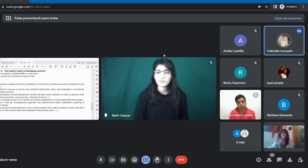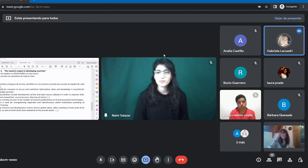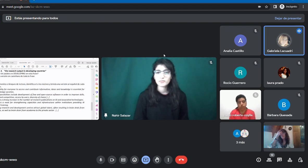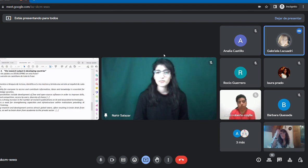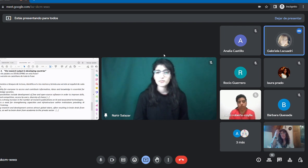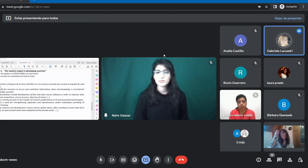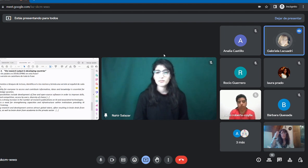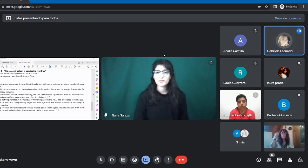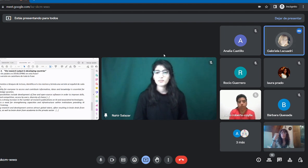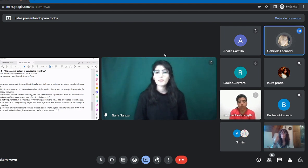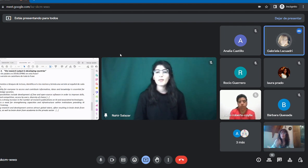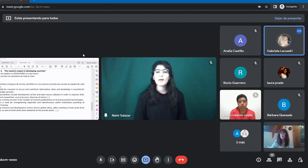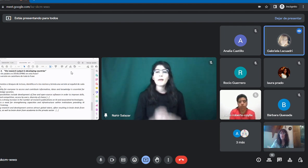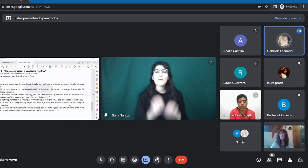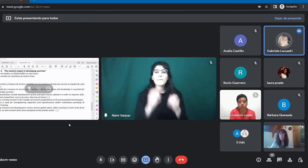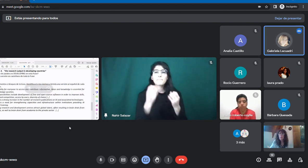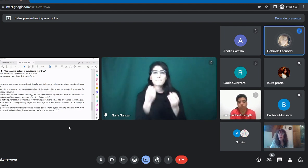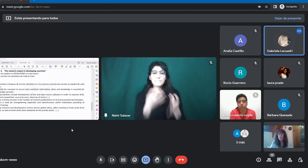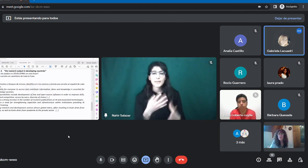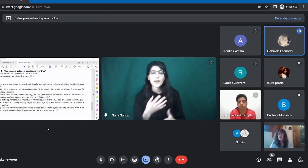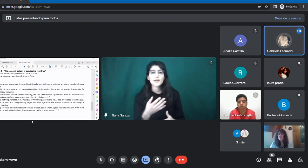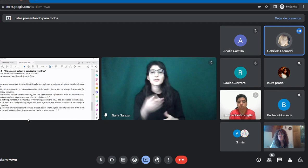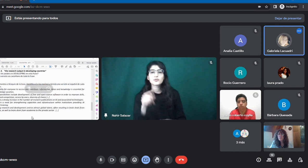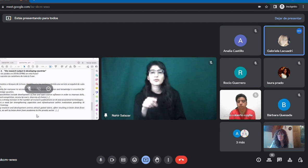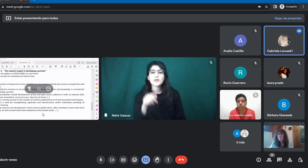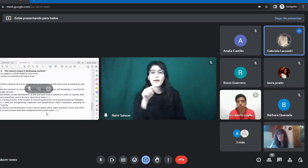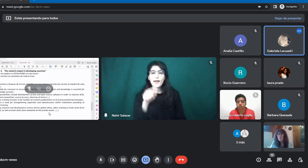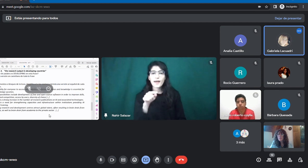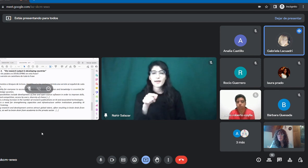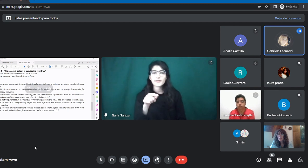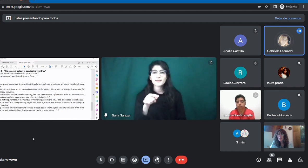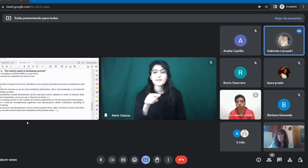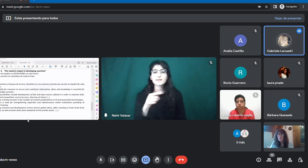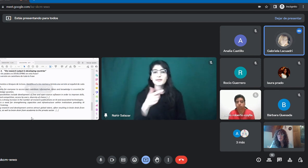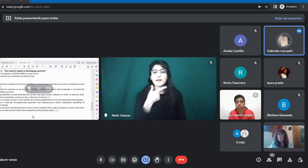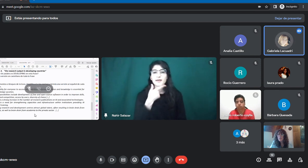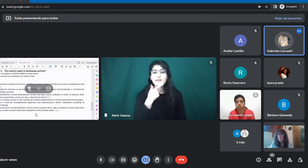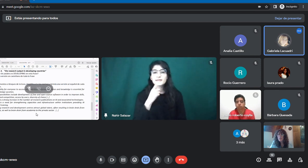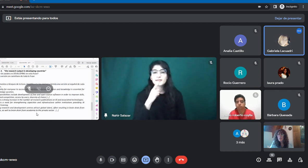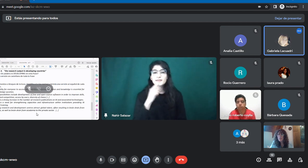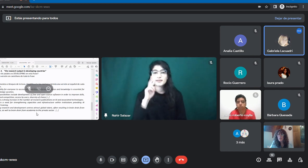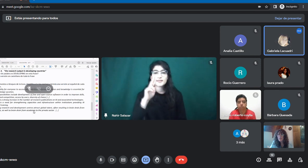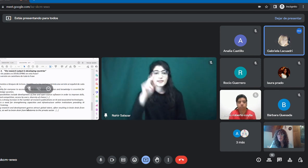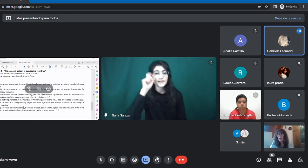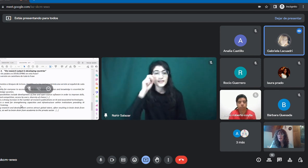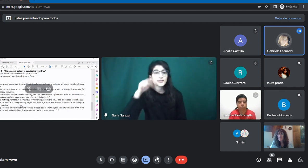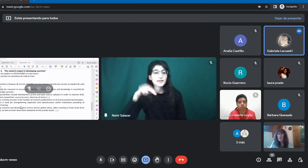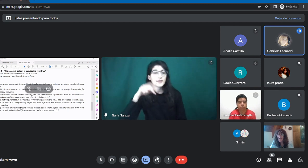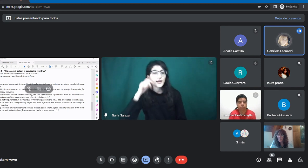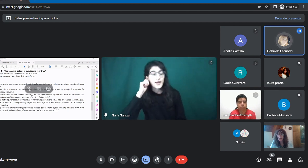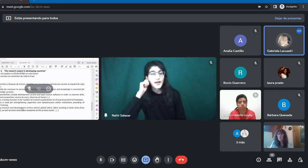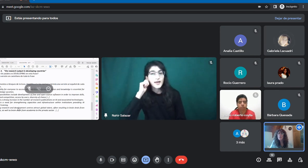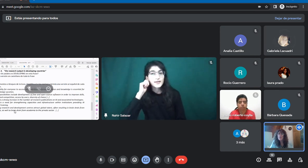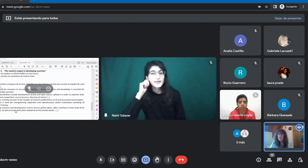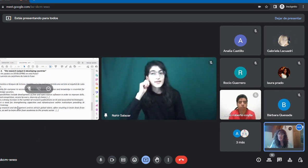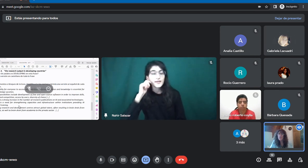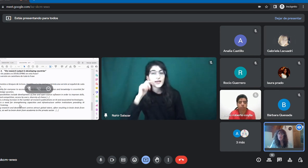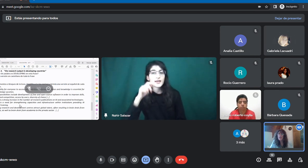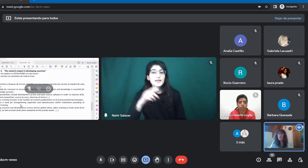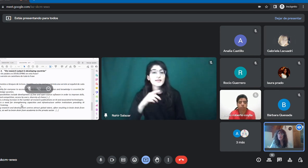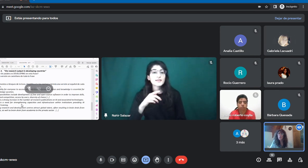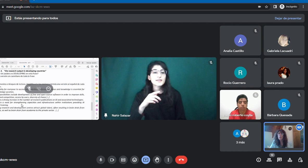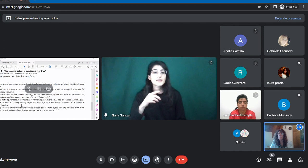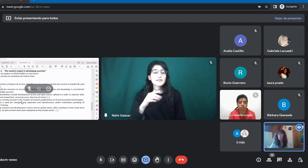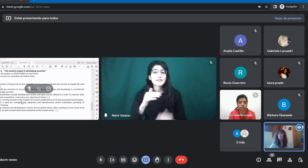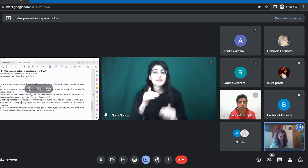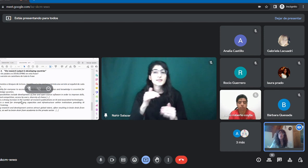Bien, entonces ahí tenemos strem, dem y ing. Sería claro, claro, claro, tiene que